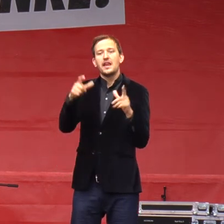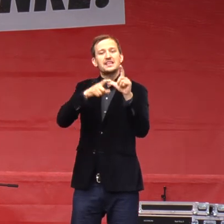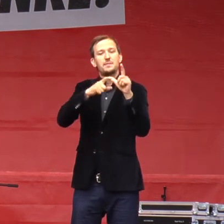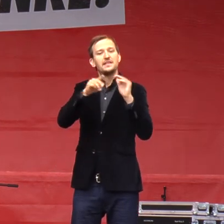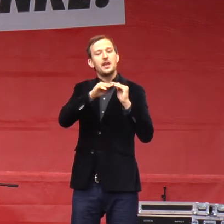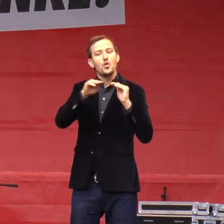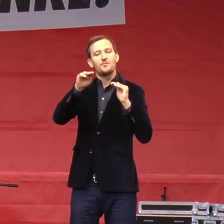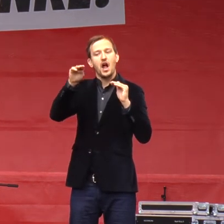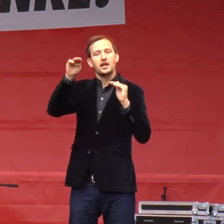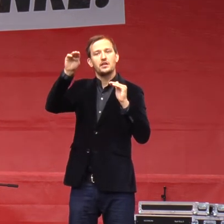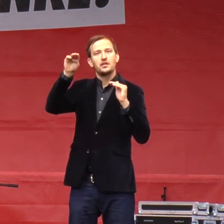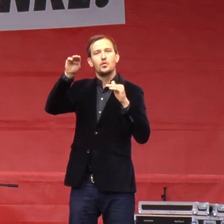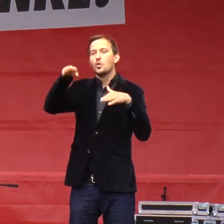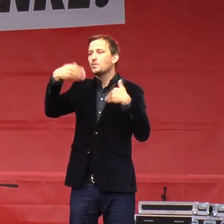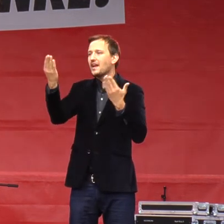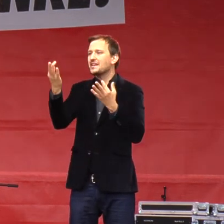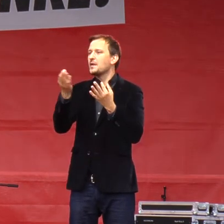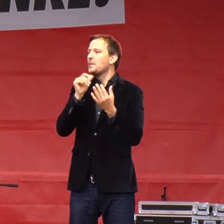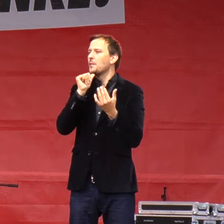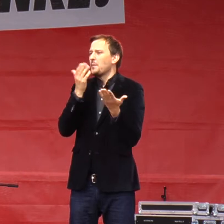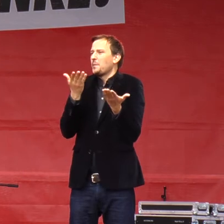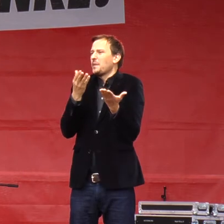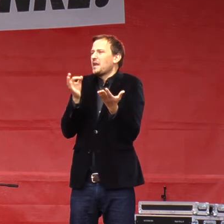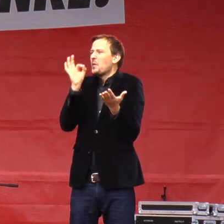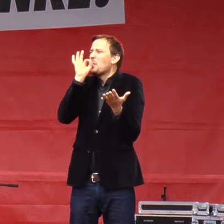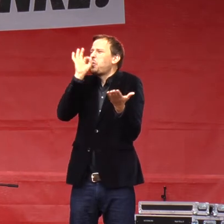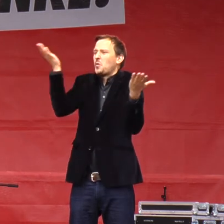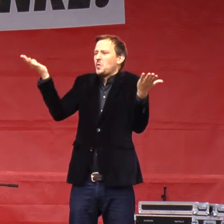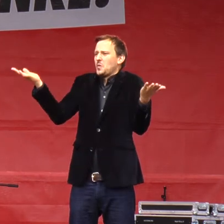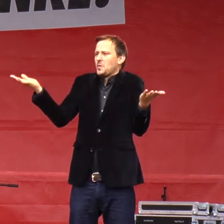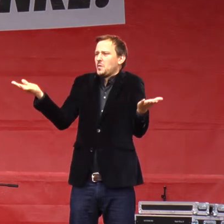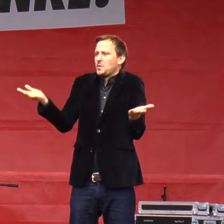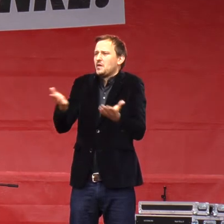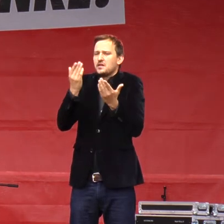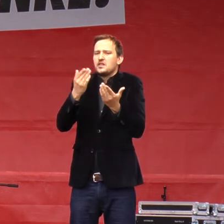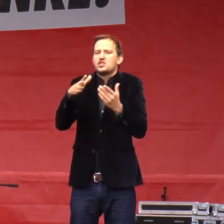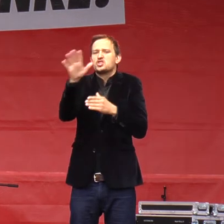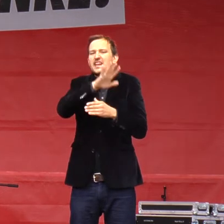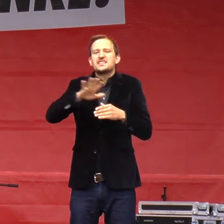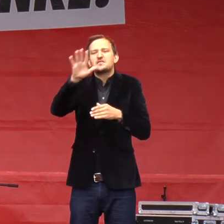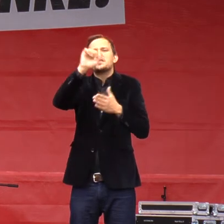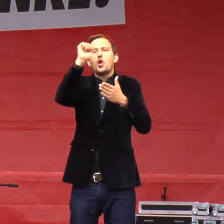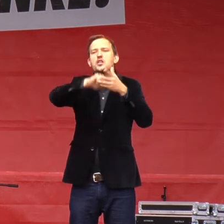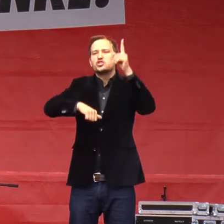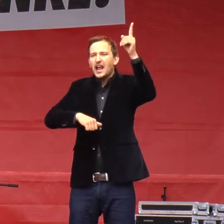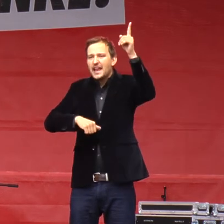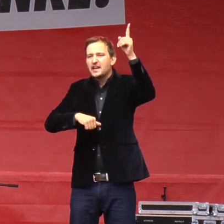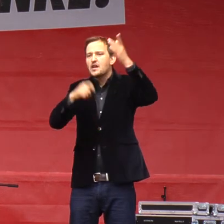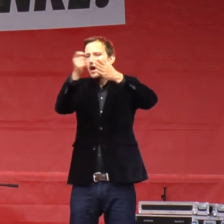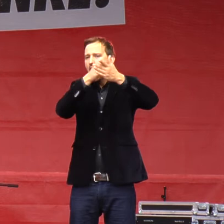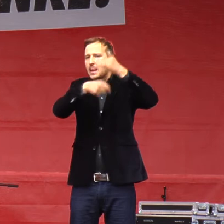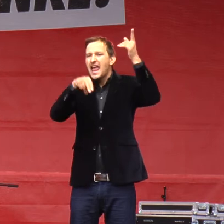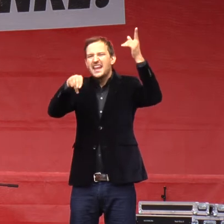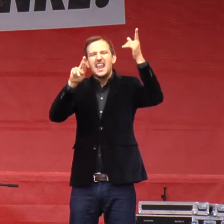kam nichts. Nichts. Und dann kamen die Wahlen in Schleswig-Holstein und in NRW. Und dort